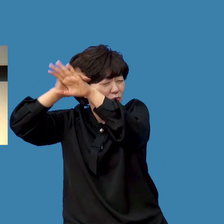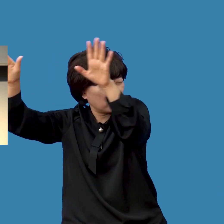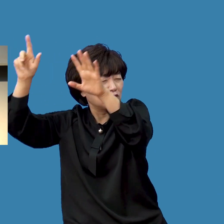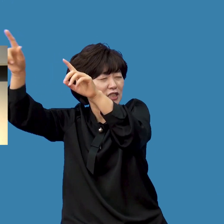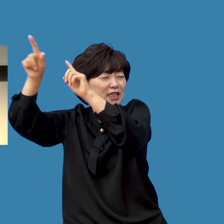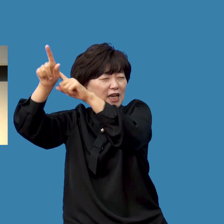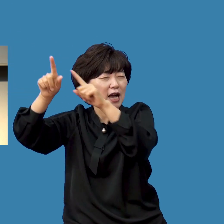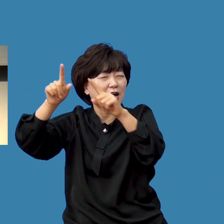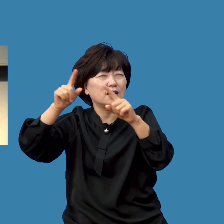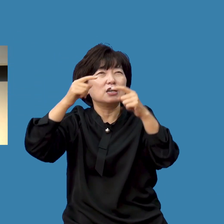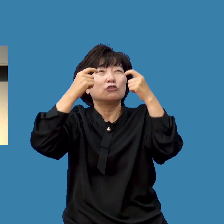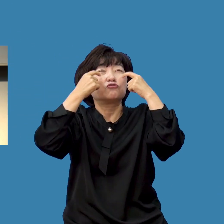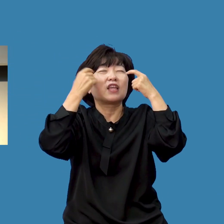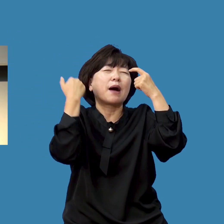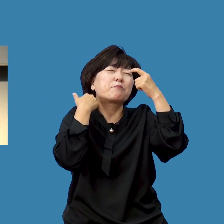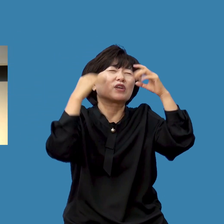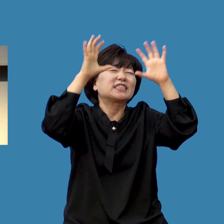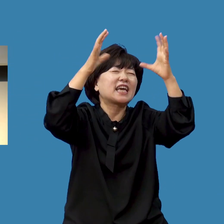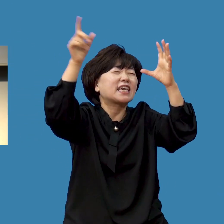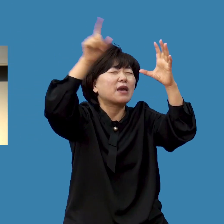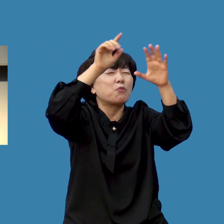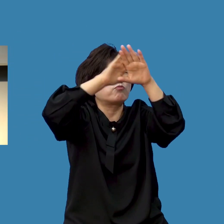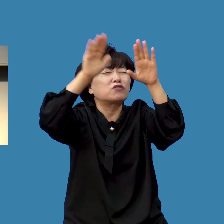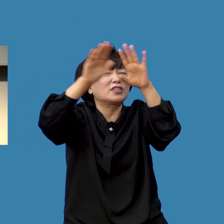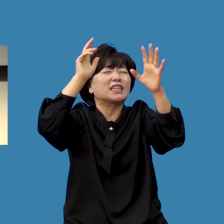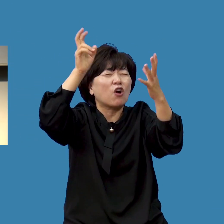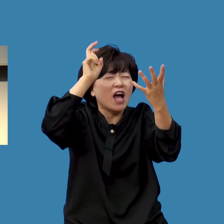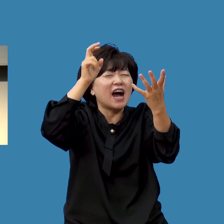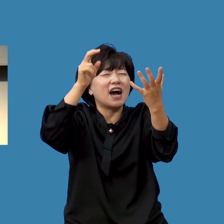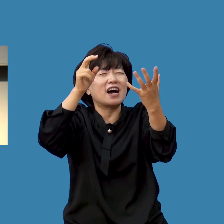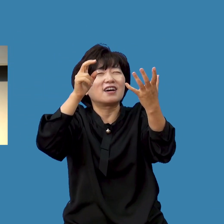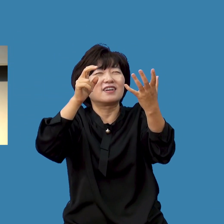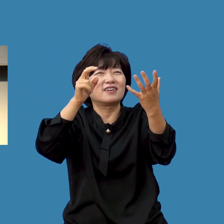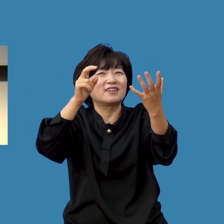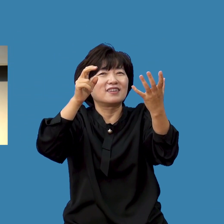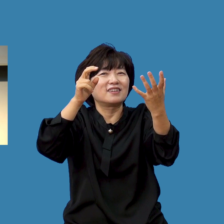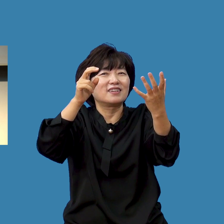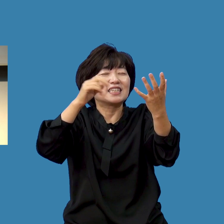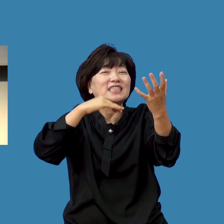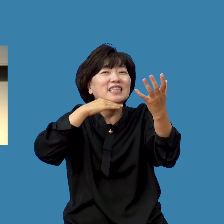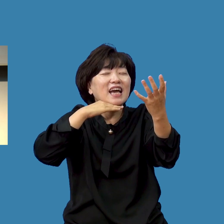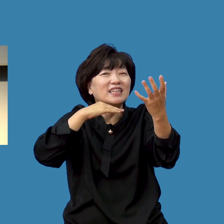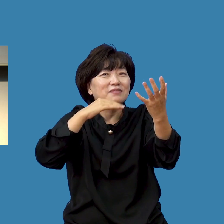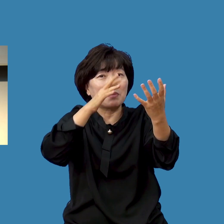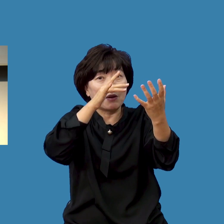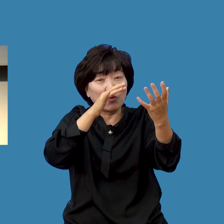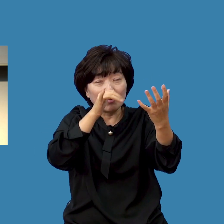걸 했으니까 보이지 않는 세계에서 뭔가 일어날 거야. 이렇게 기대하는 바보는 없잖아요.